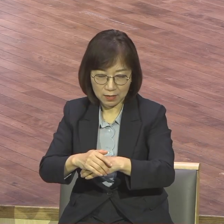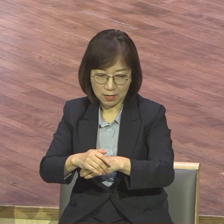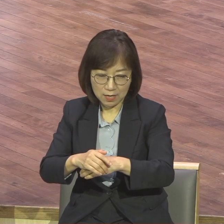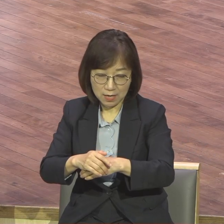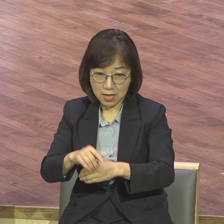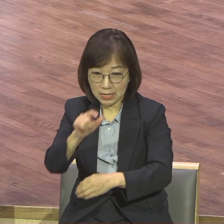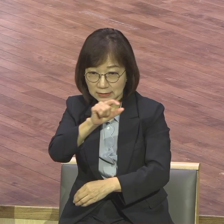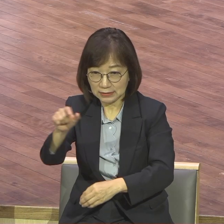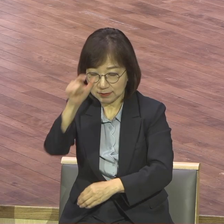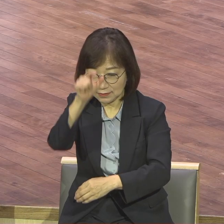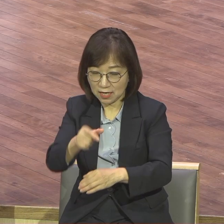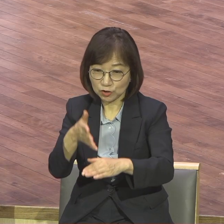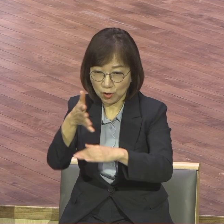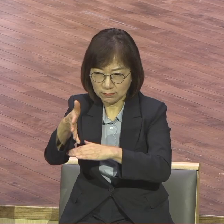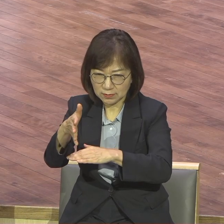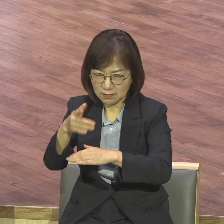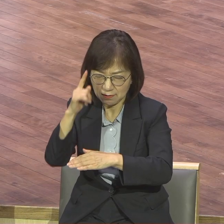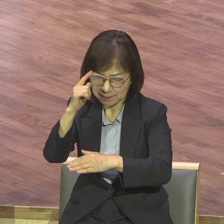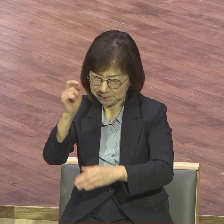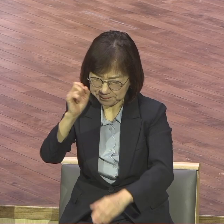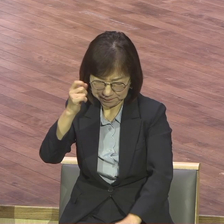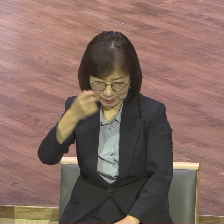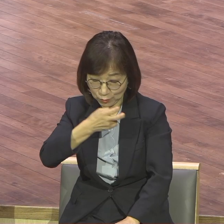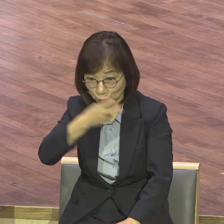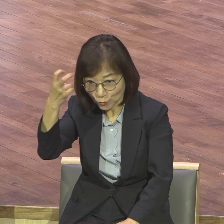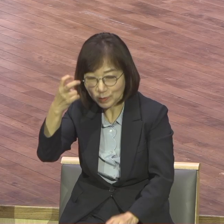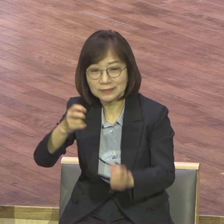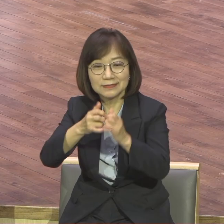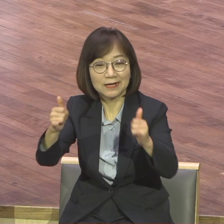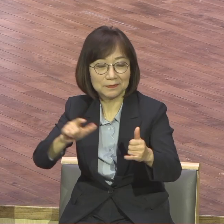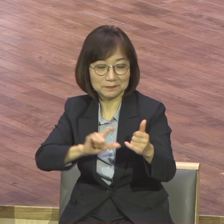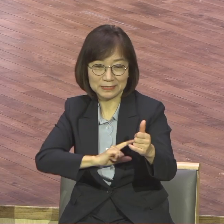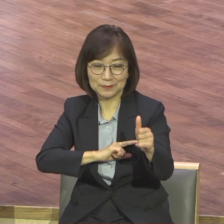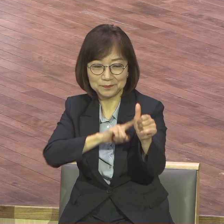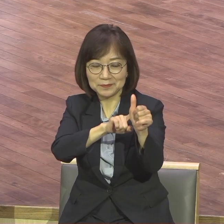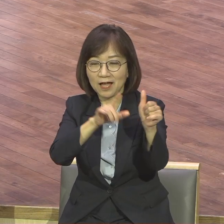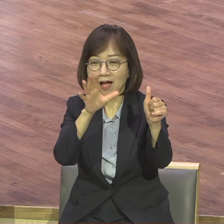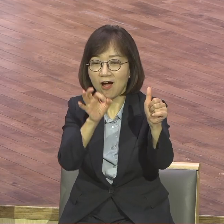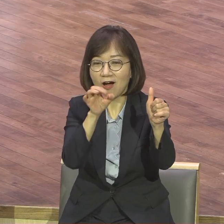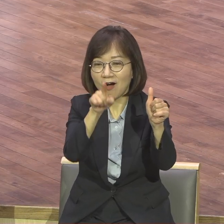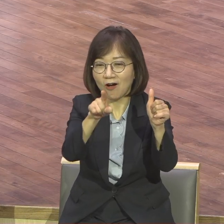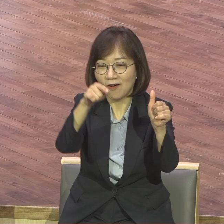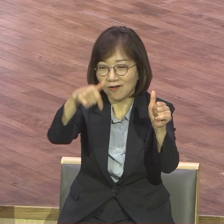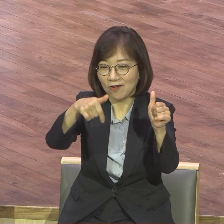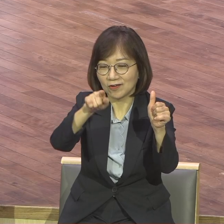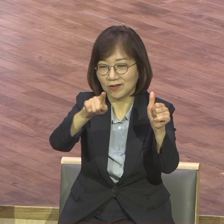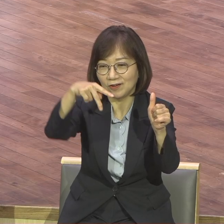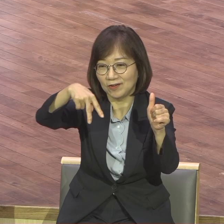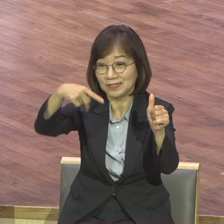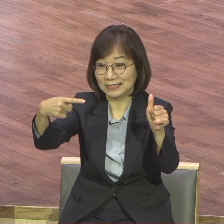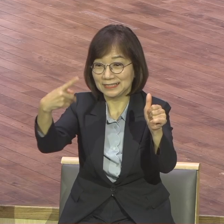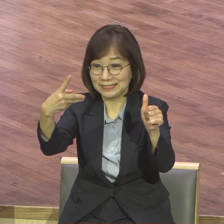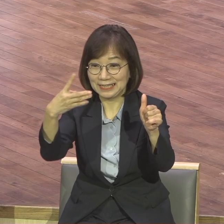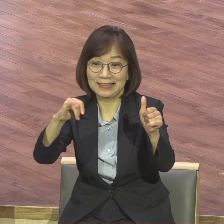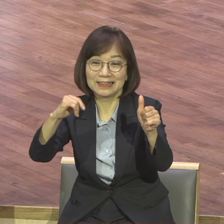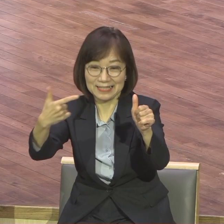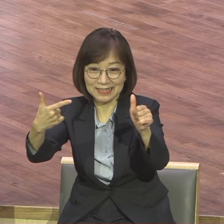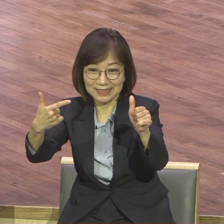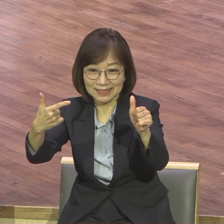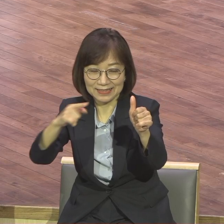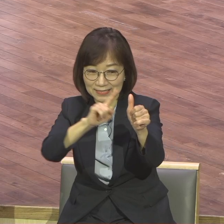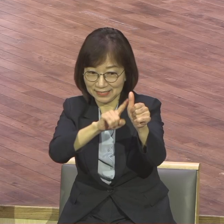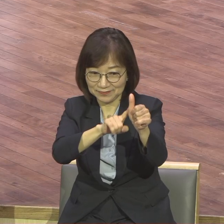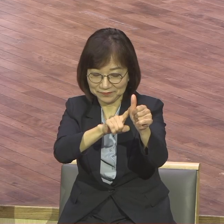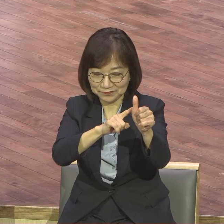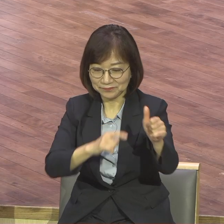탁월한 신학자로 알려져 있는 성 어거스틴, 이 성 어거스틴도 로마서